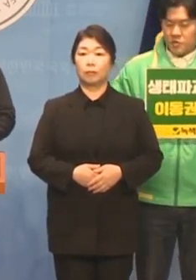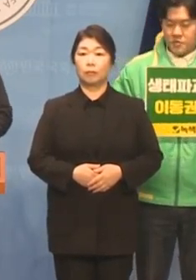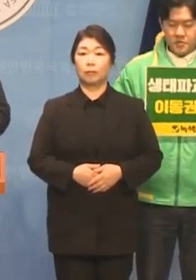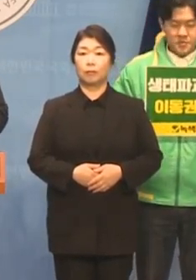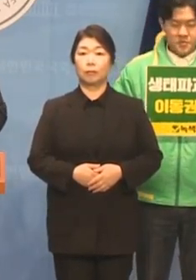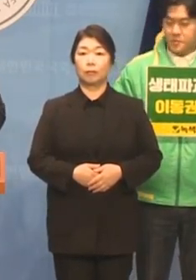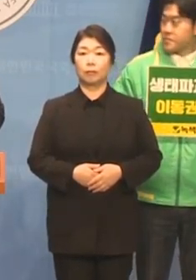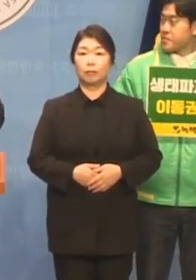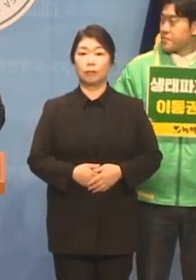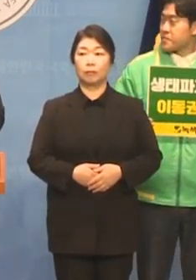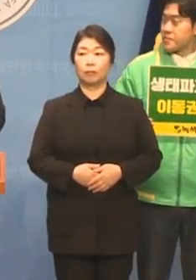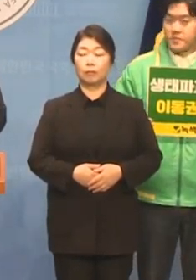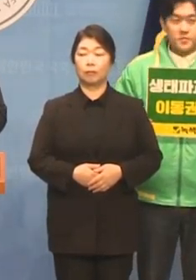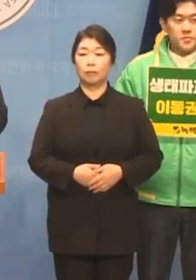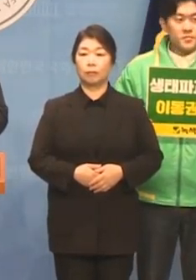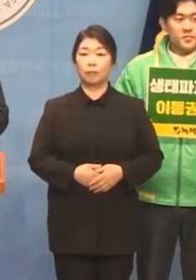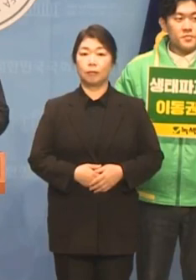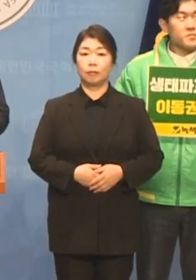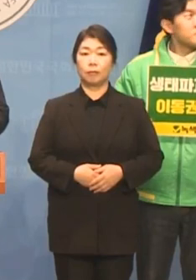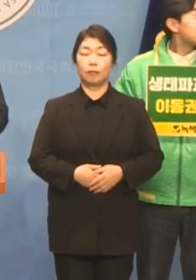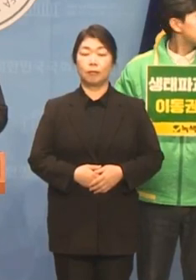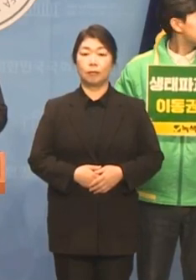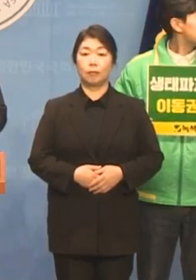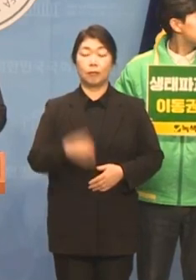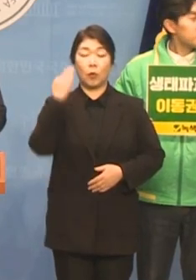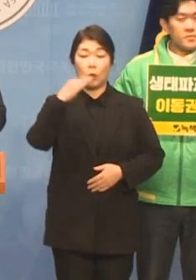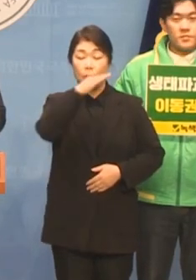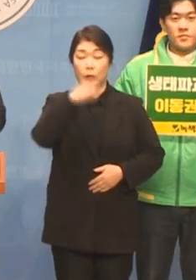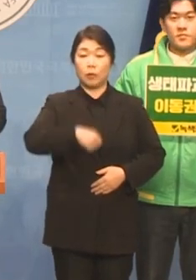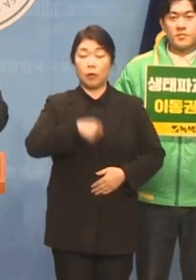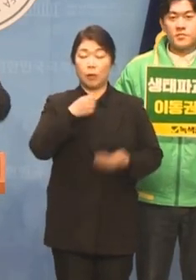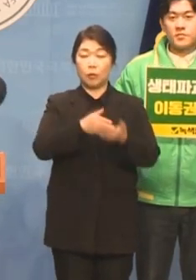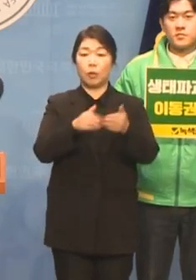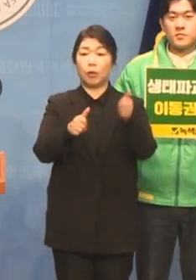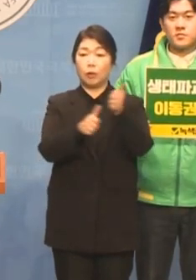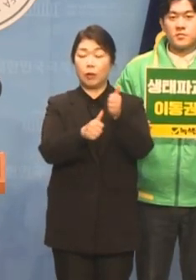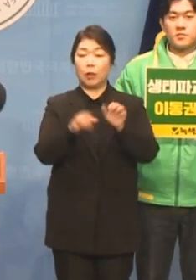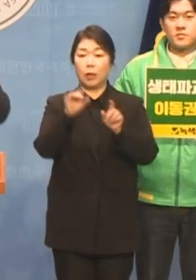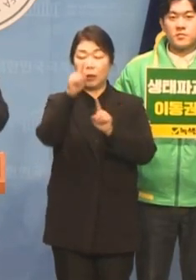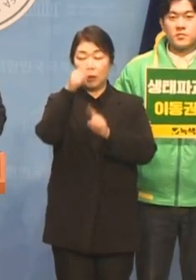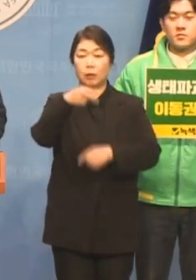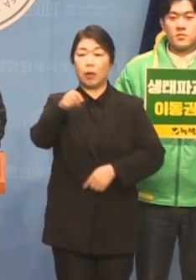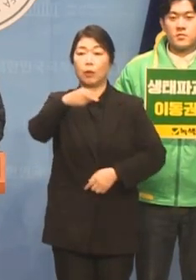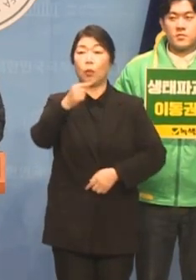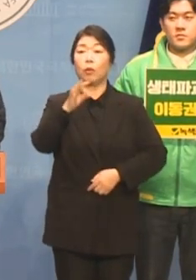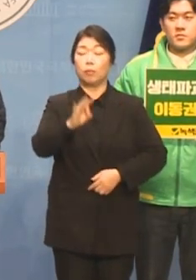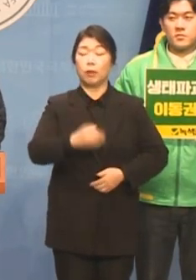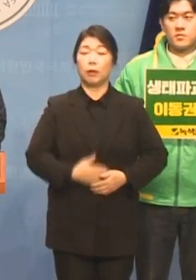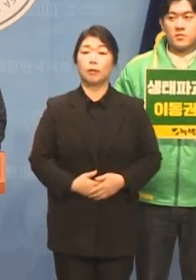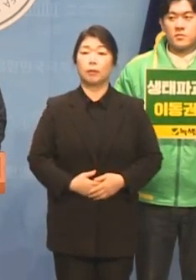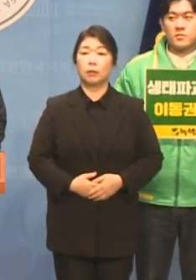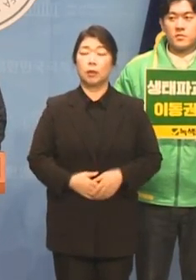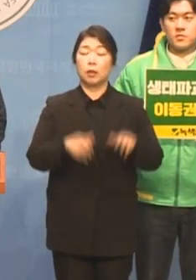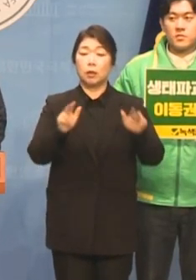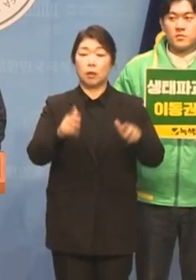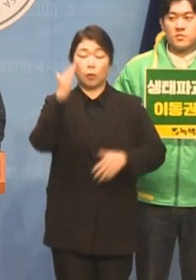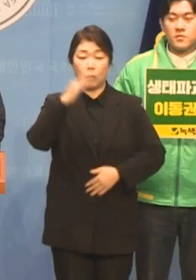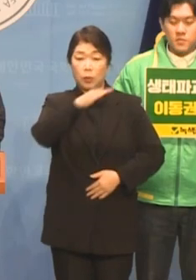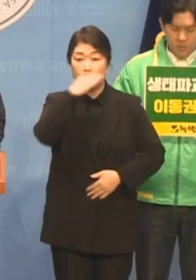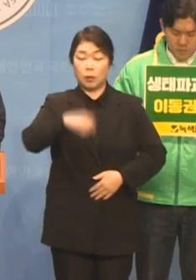예 시작할게요 녹색 정의당 부대변인 이동입니다 어 지금은